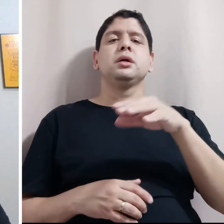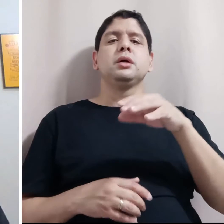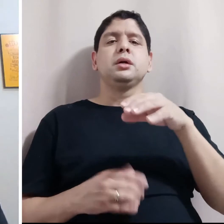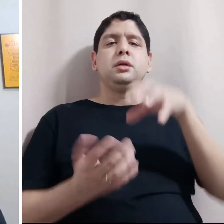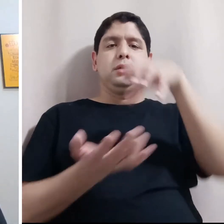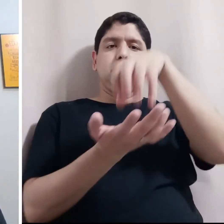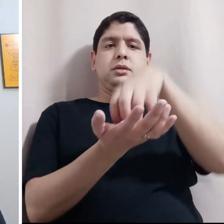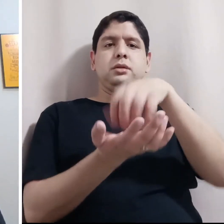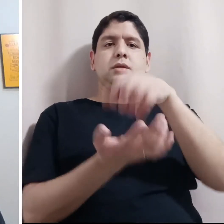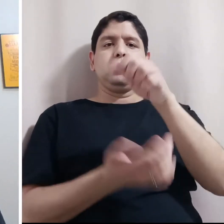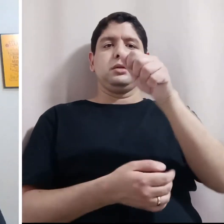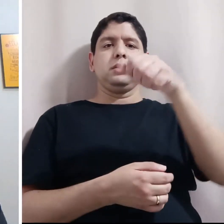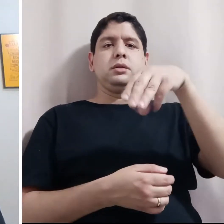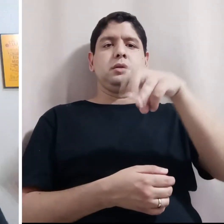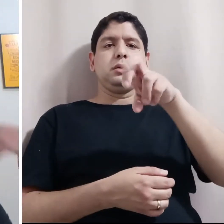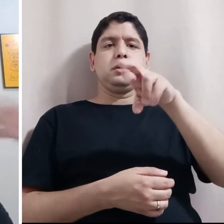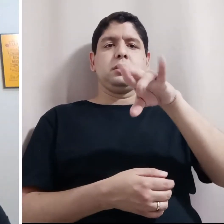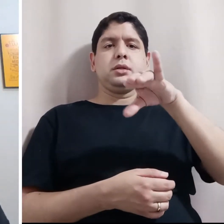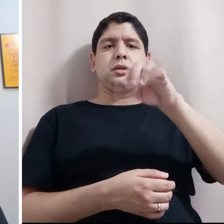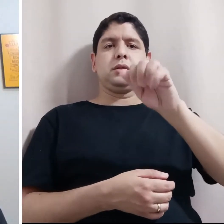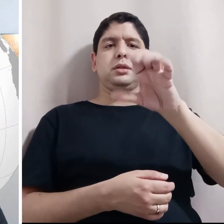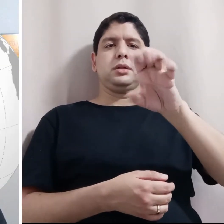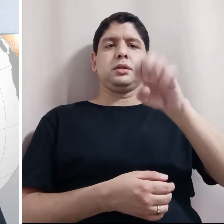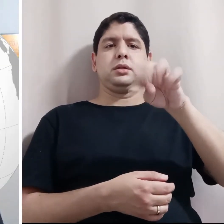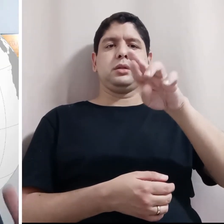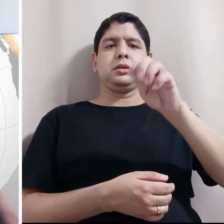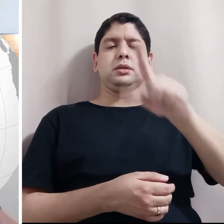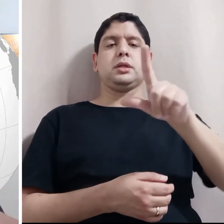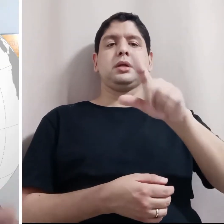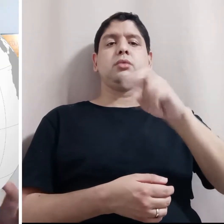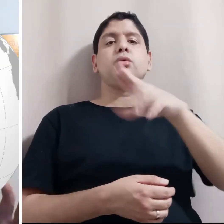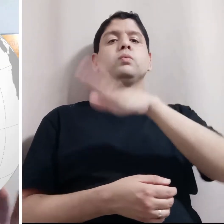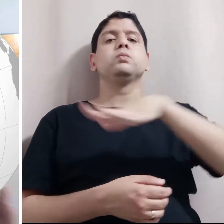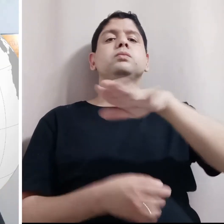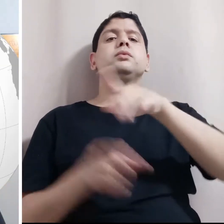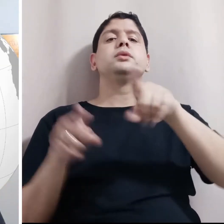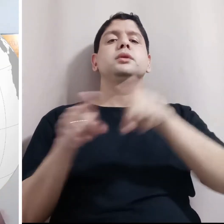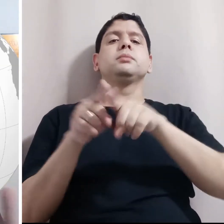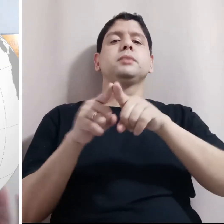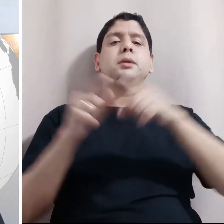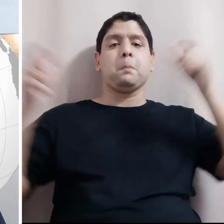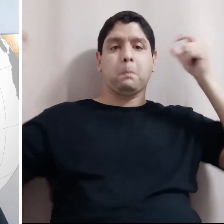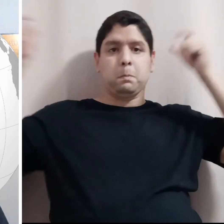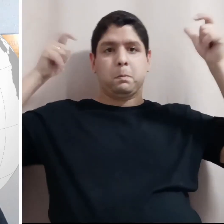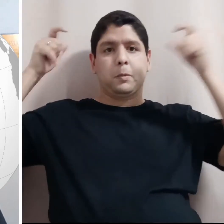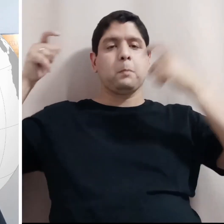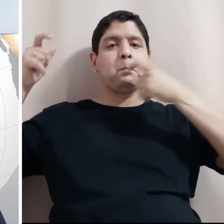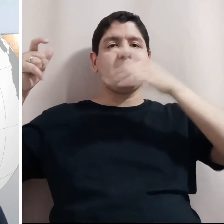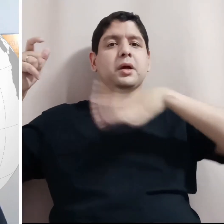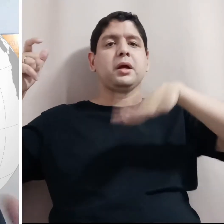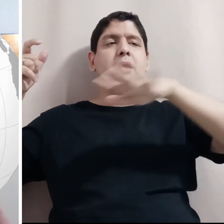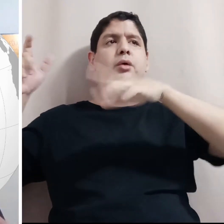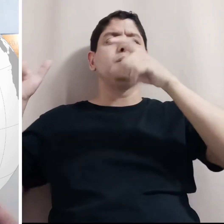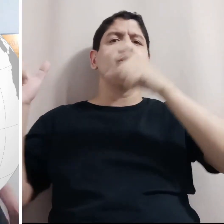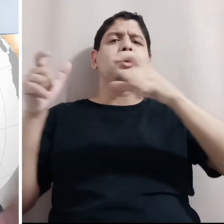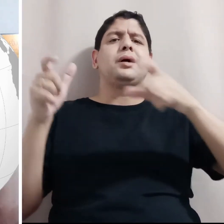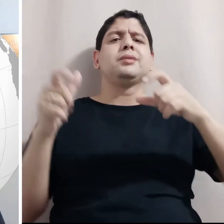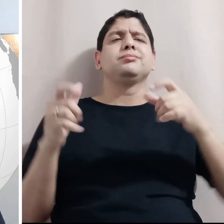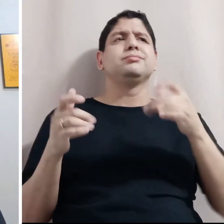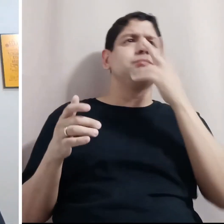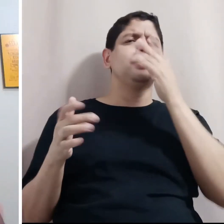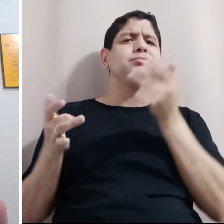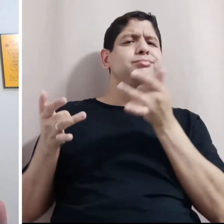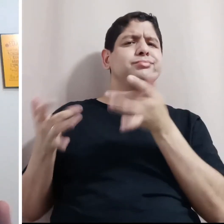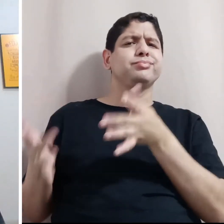que era a região da América Central e do sul do México, o clima daquela região teria se tornado ali, né, as